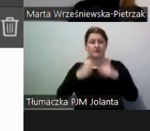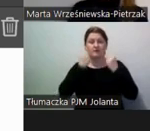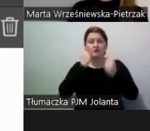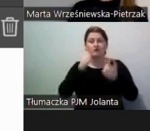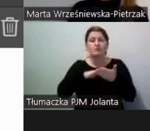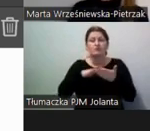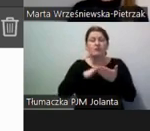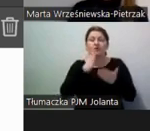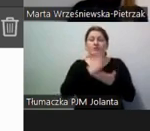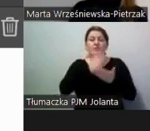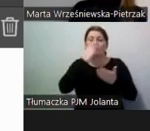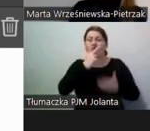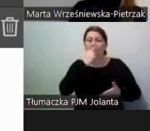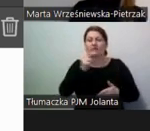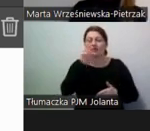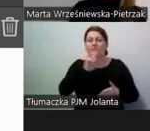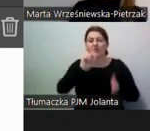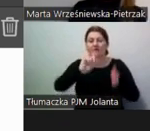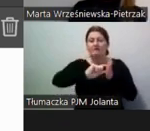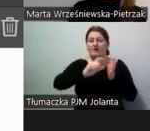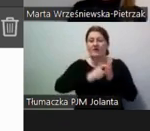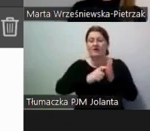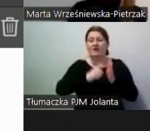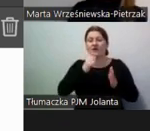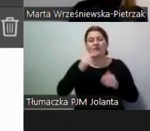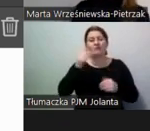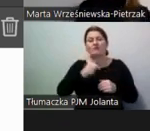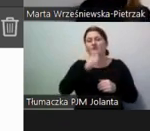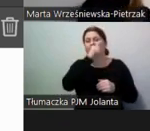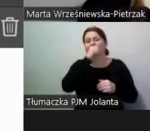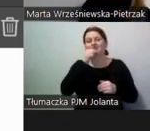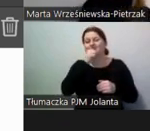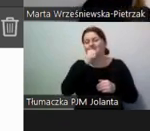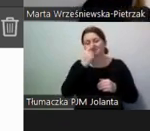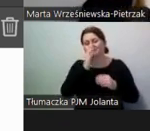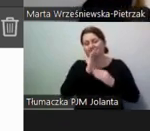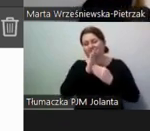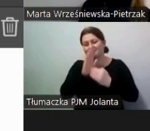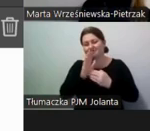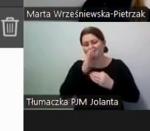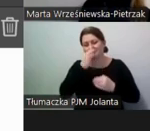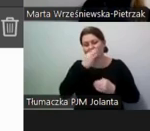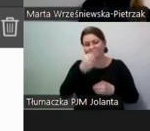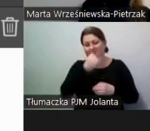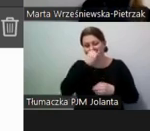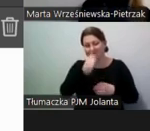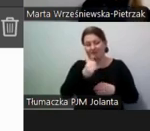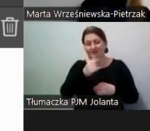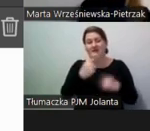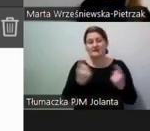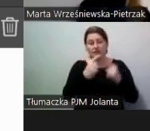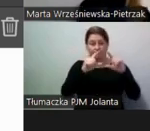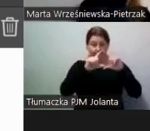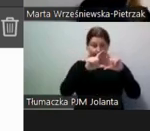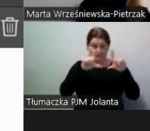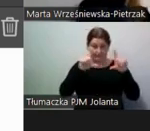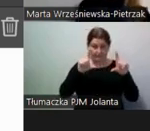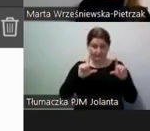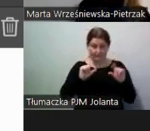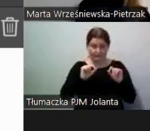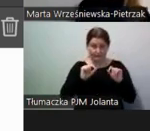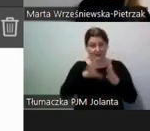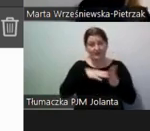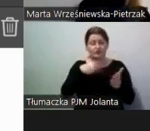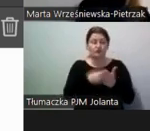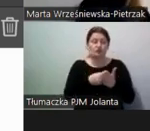widać tylko niebieskie kwadraty, ale muszę anonimizować pytania. Natomiast w tej sytuacji widzieliby tutaj Państwo na przykład